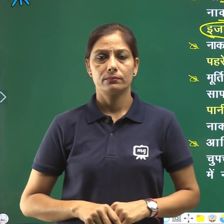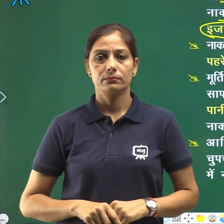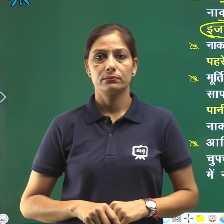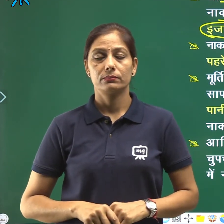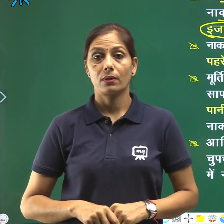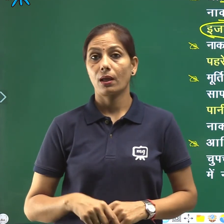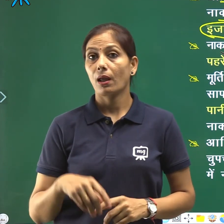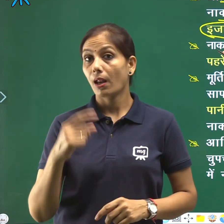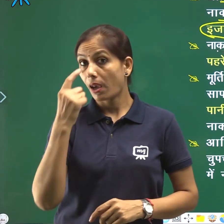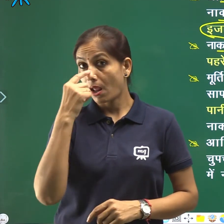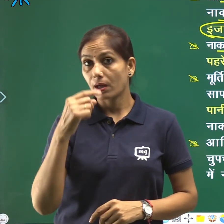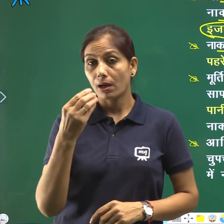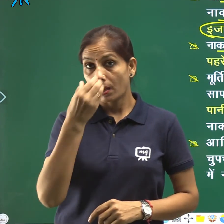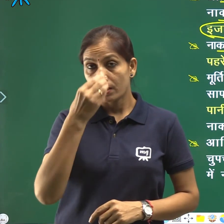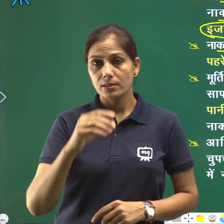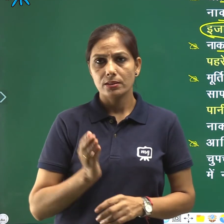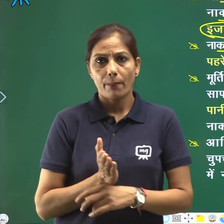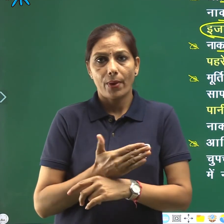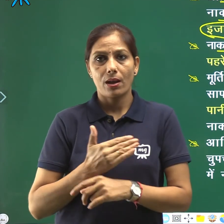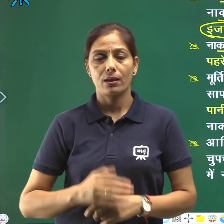नाक लगाने से पहले